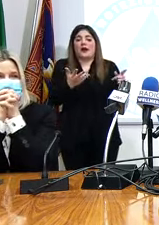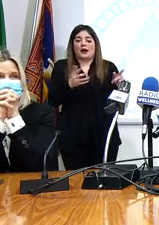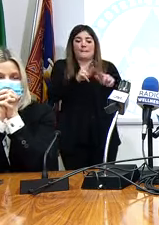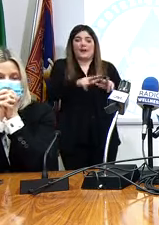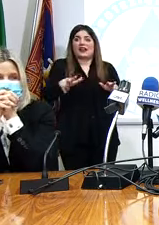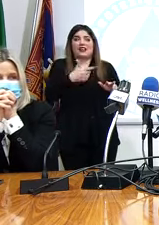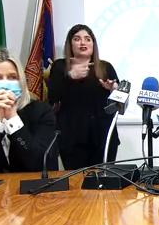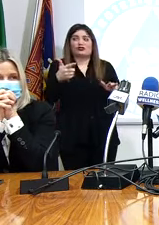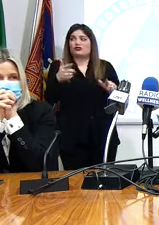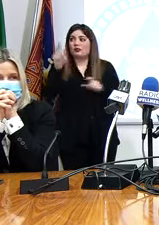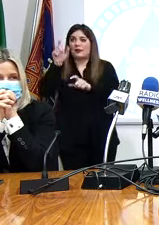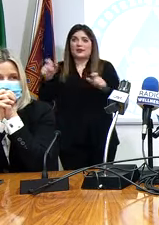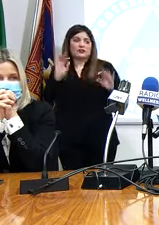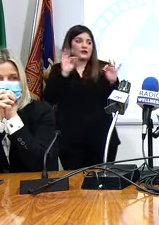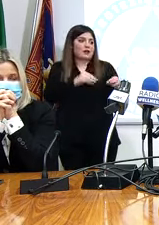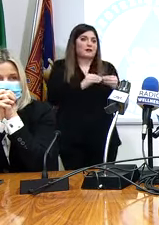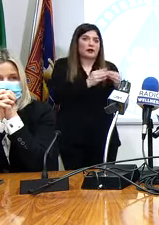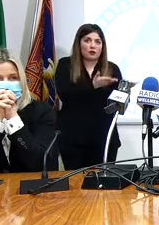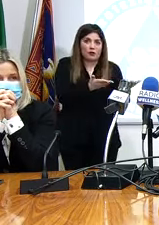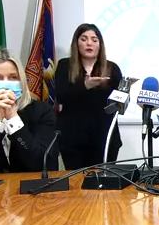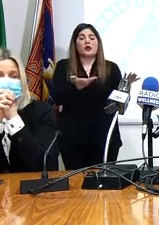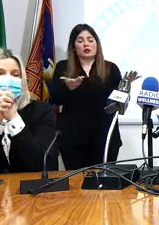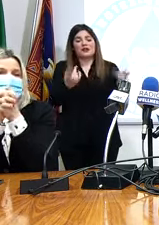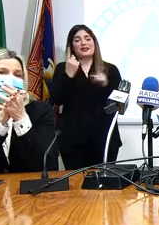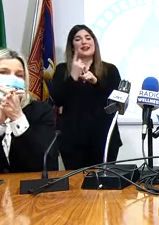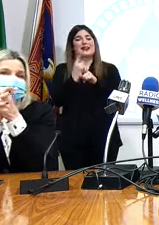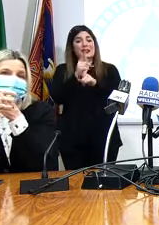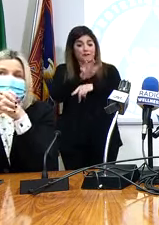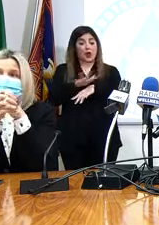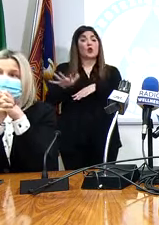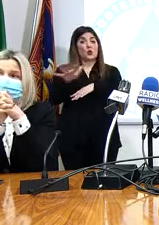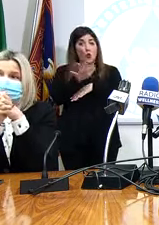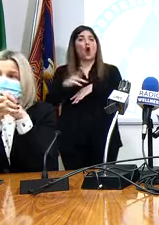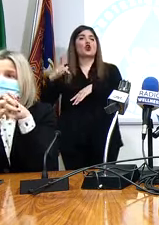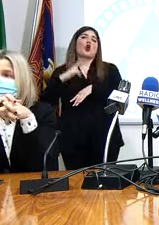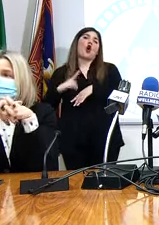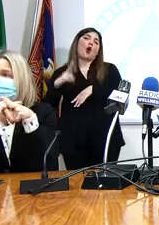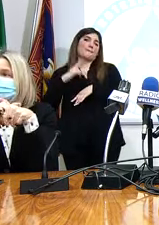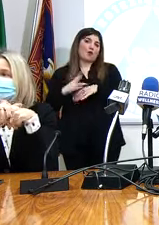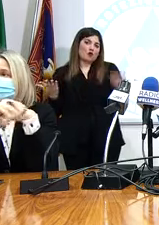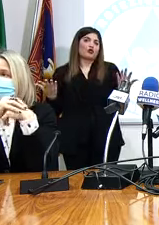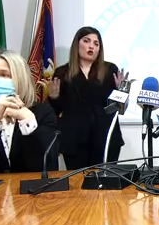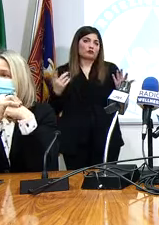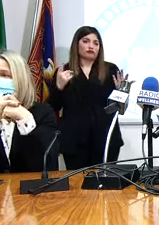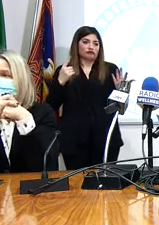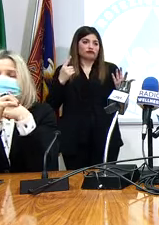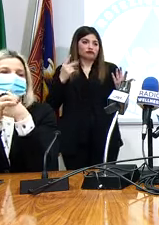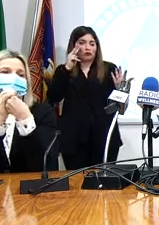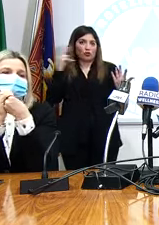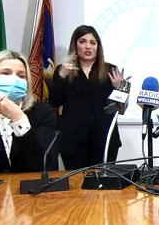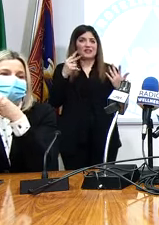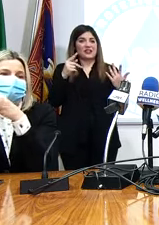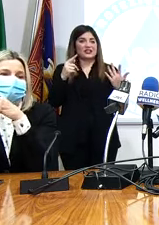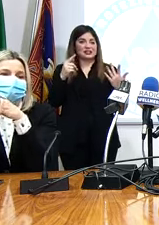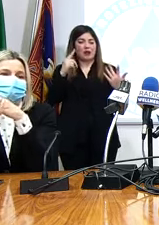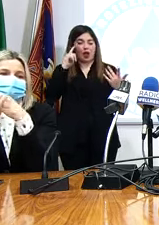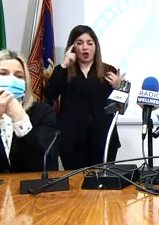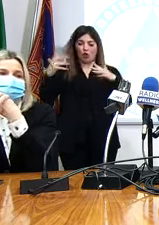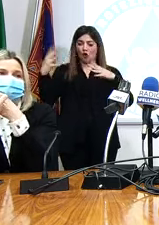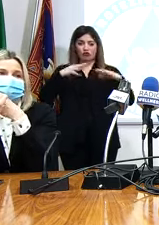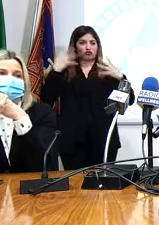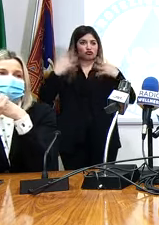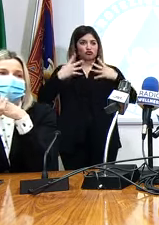lo spettacolo. Quindi bisogna che siano, logisticamente deve essere... Non deve esserci problema.